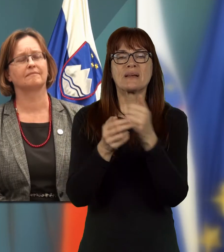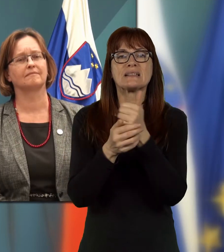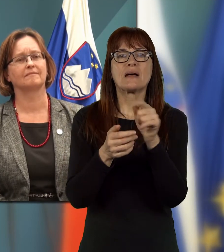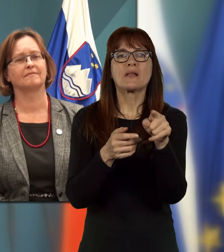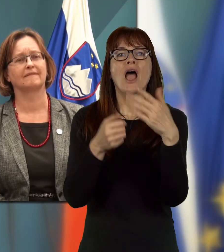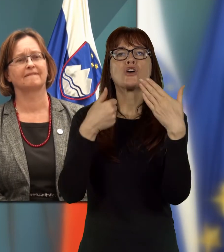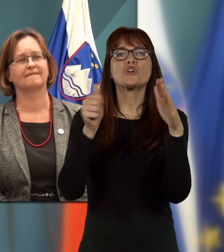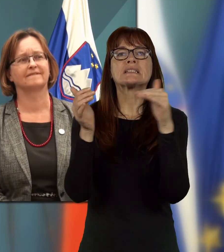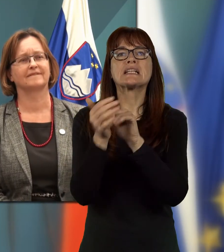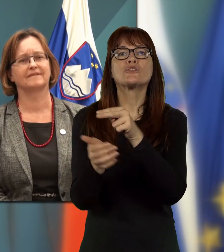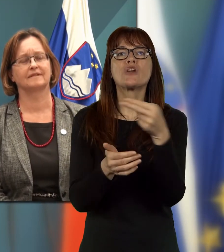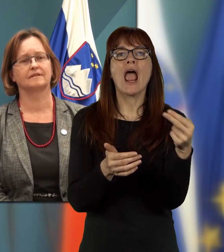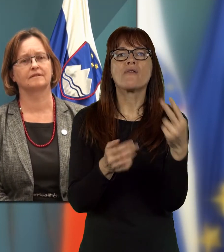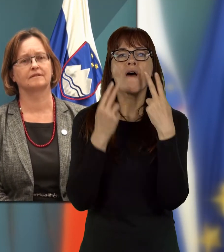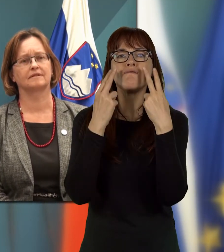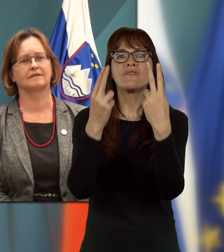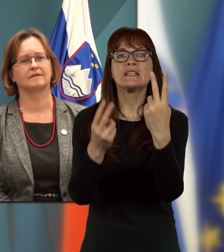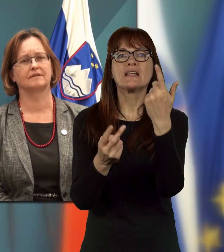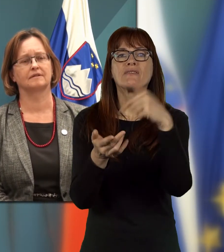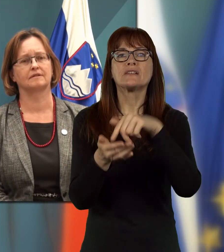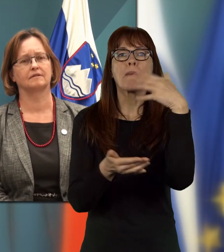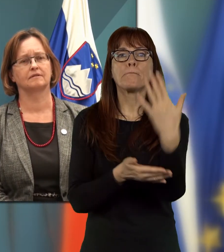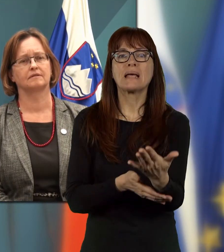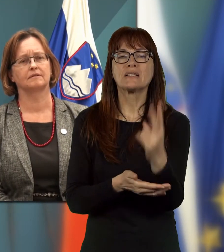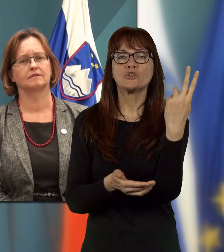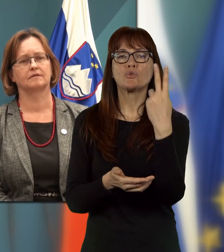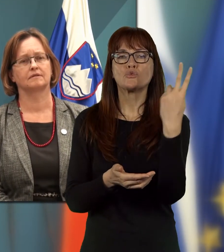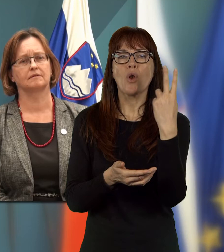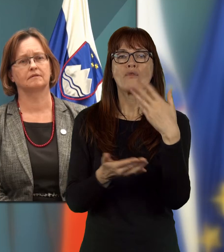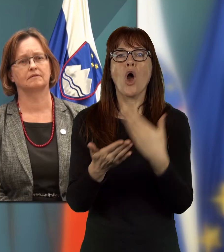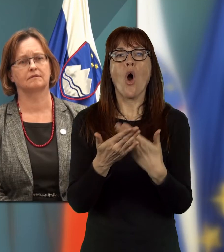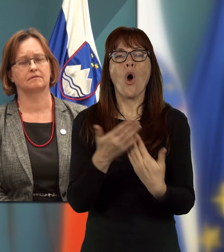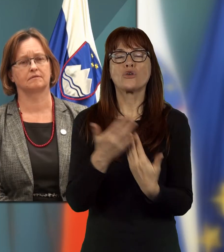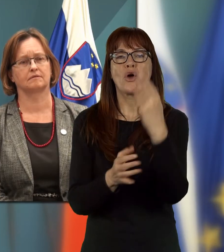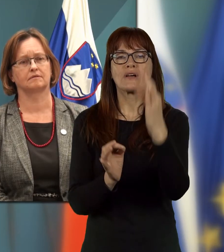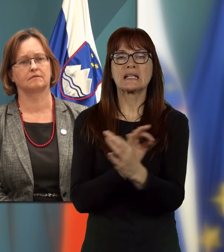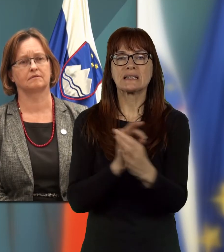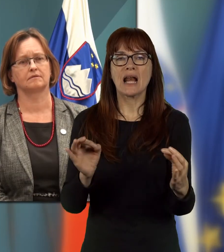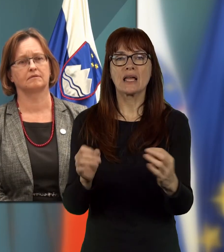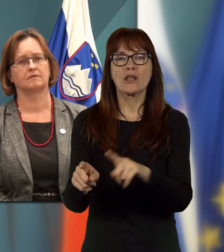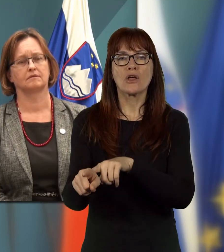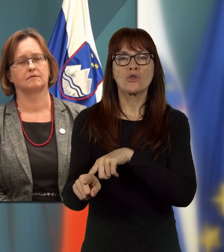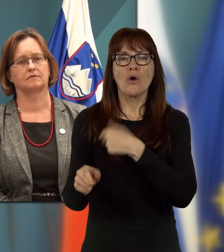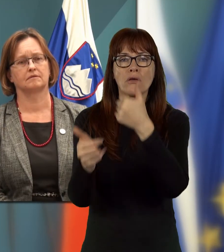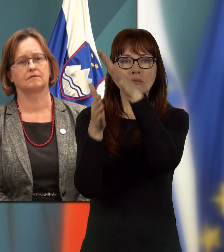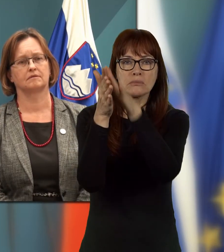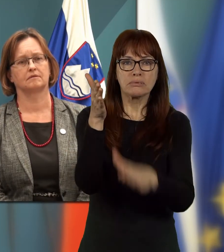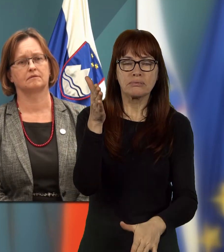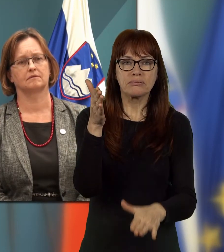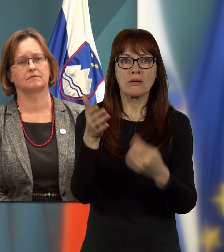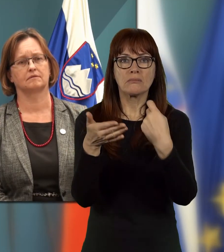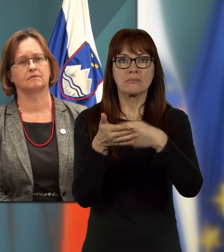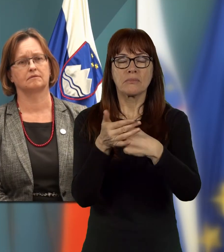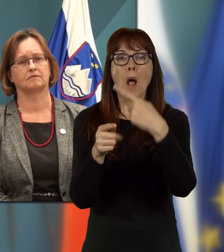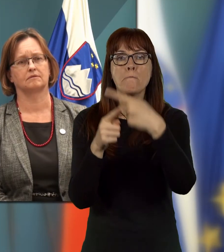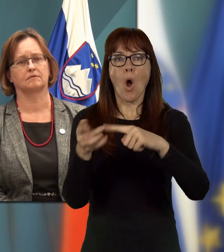samo to vprašam. Rekli ste 16 000 evrov. Vizija 2050 Slovenije, ki je bila osnova za strategijo in je dolga ena stran, je